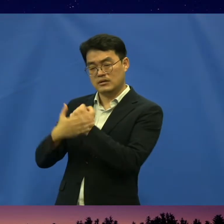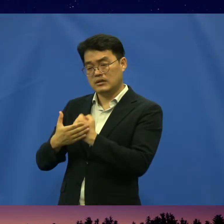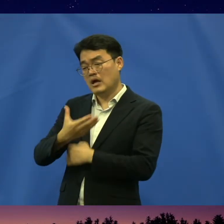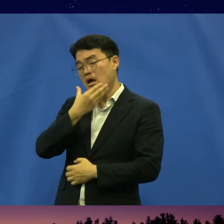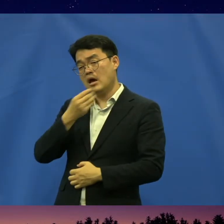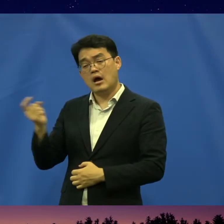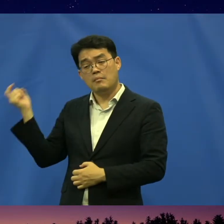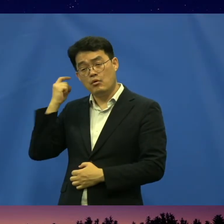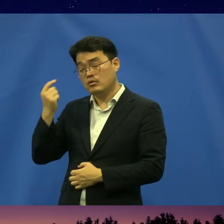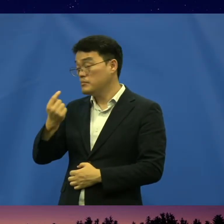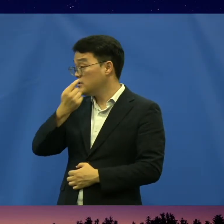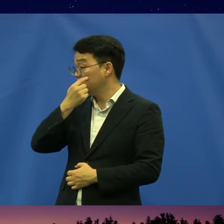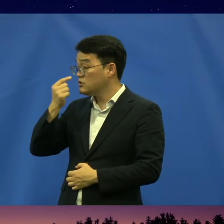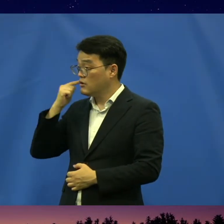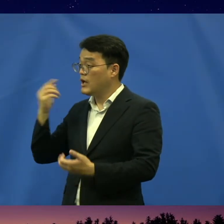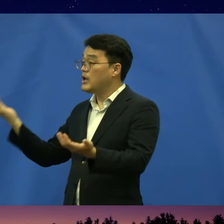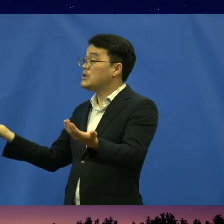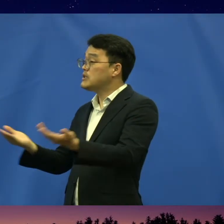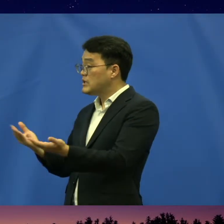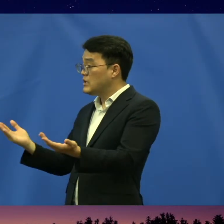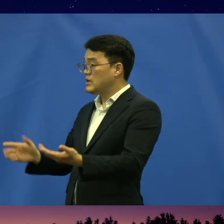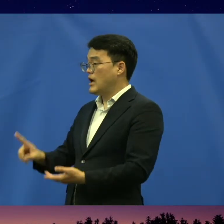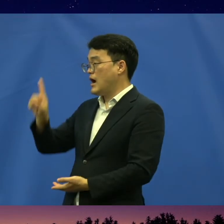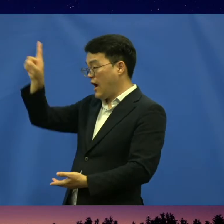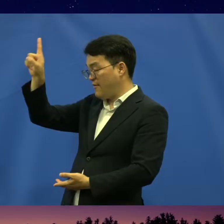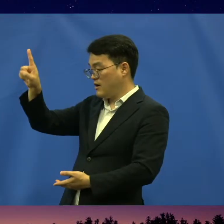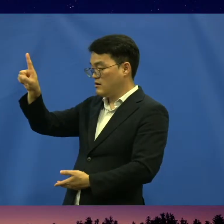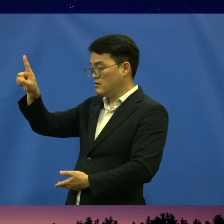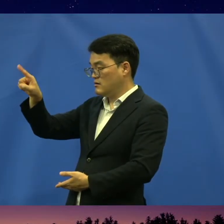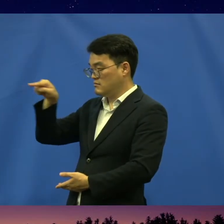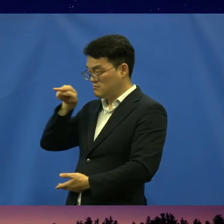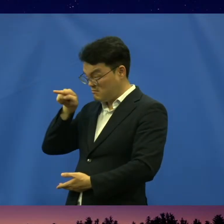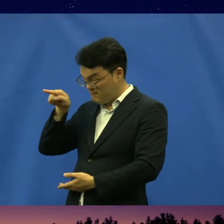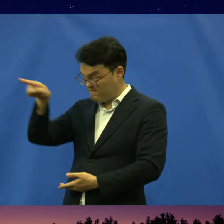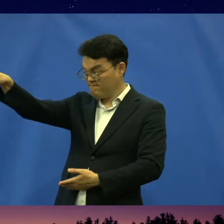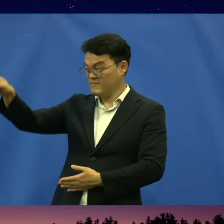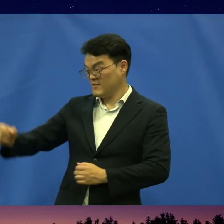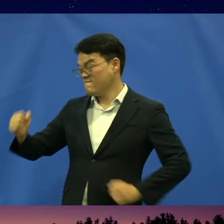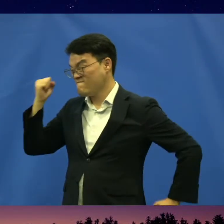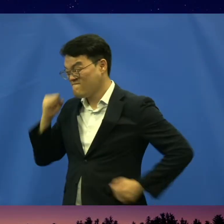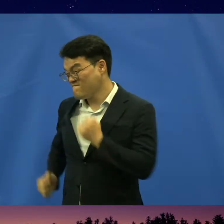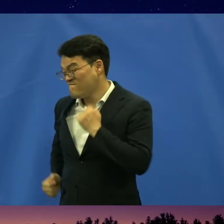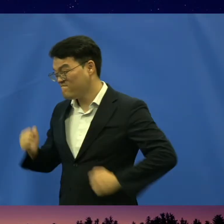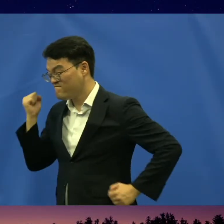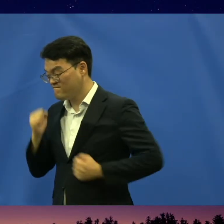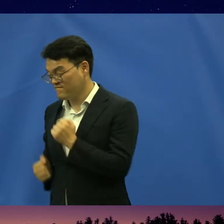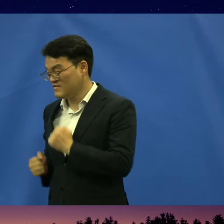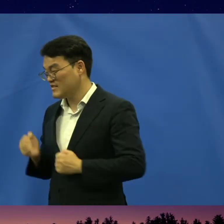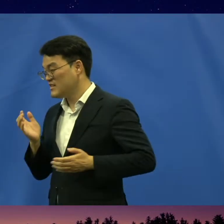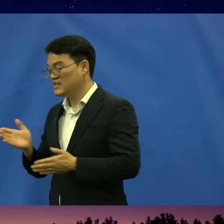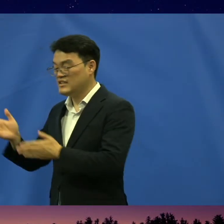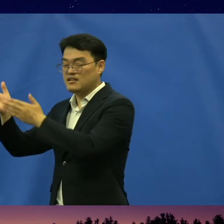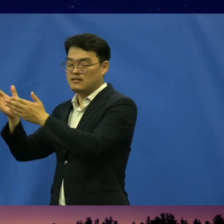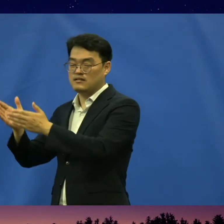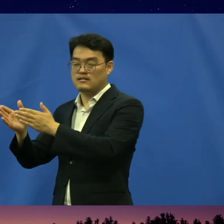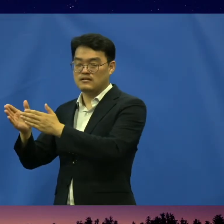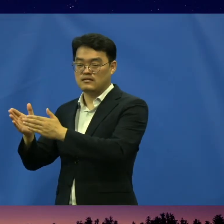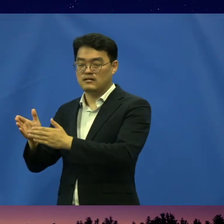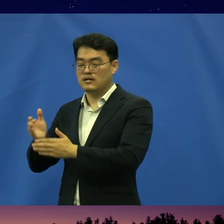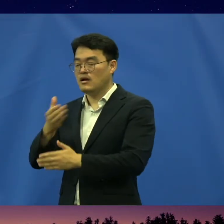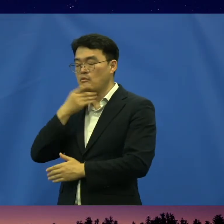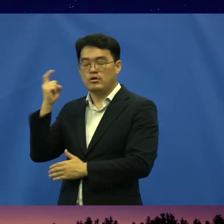증언하는 일. 이게 다 같은 거예요. 내가 달려갈 길이 그거예요. 주 예수께 받은 사명이에요. 그게